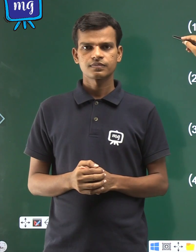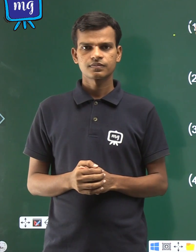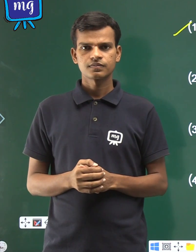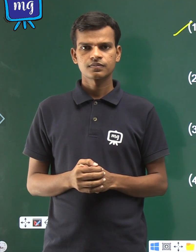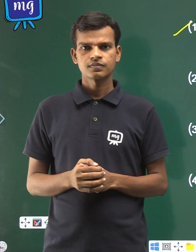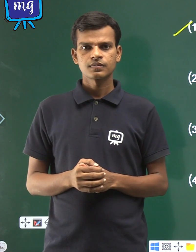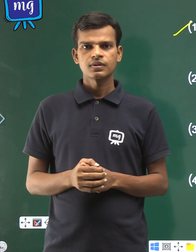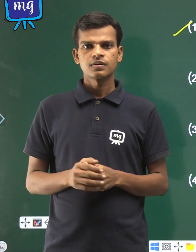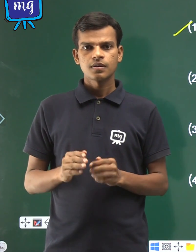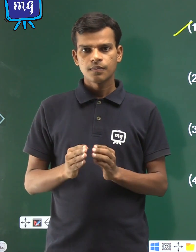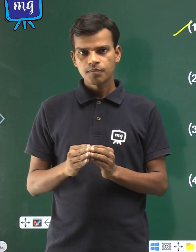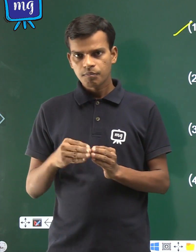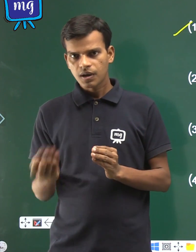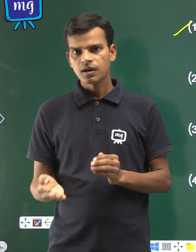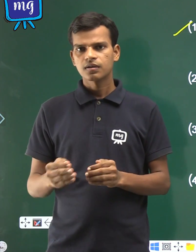बाह्य कोण